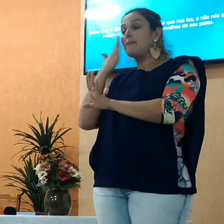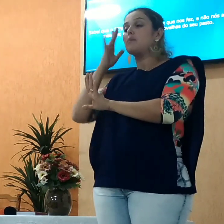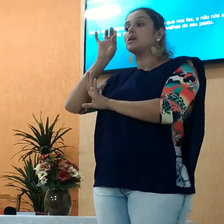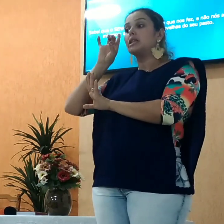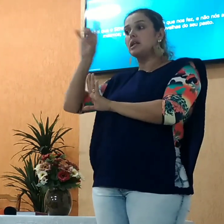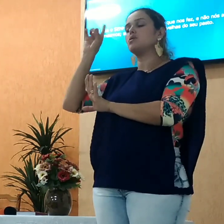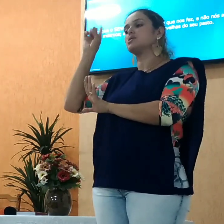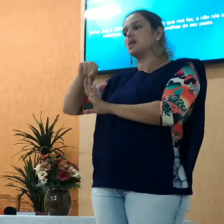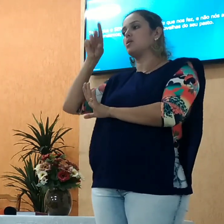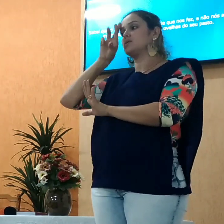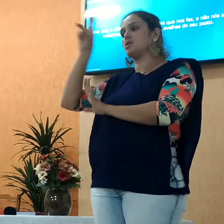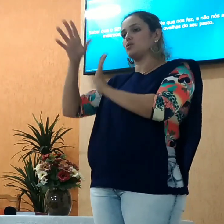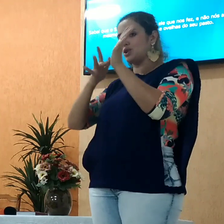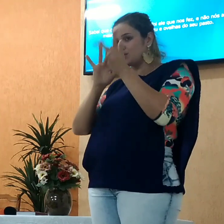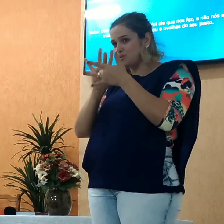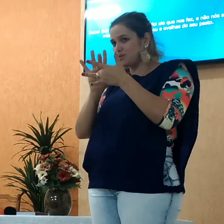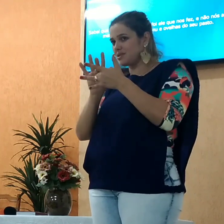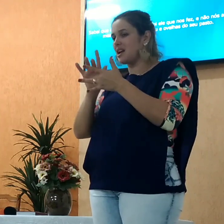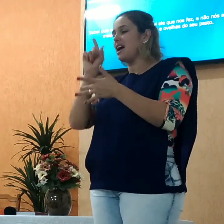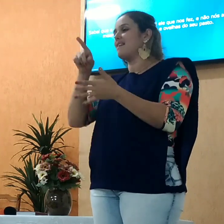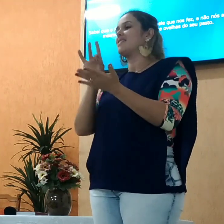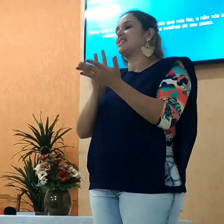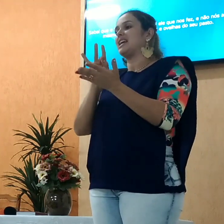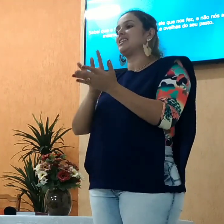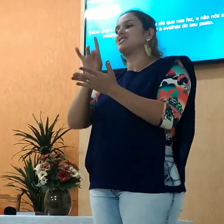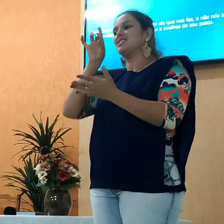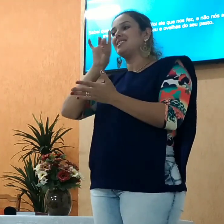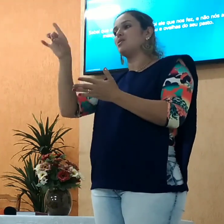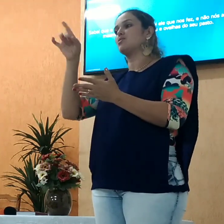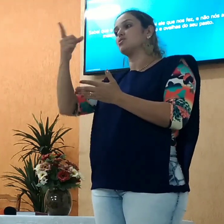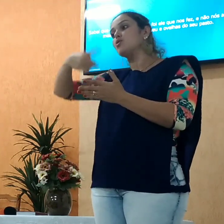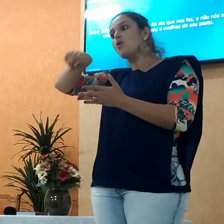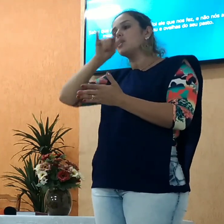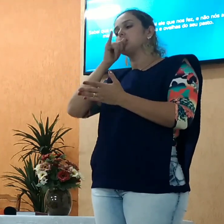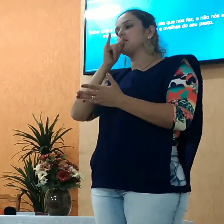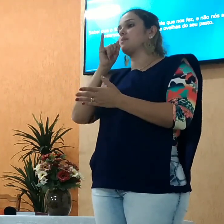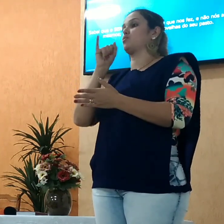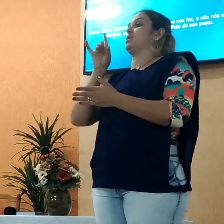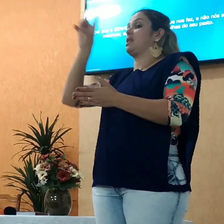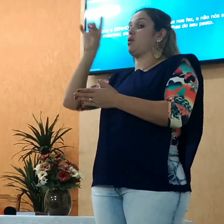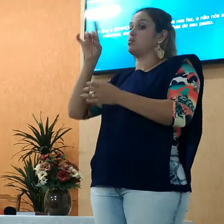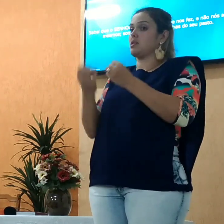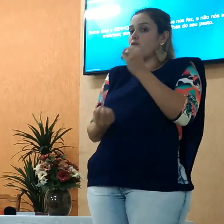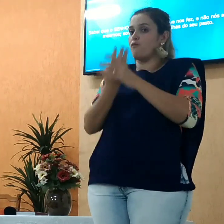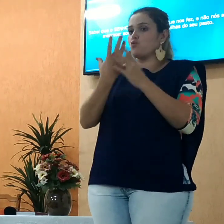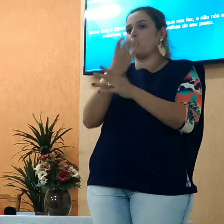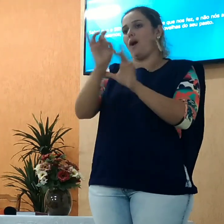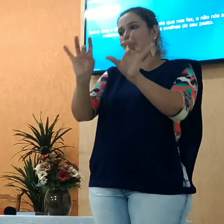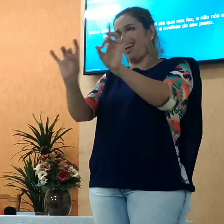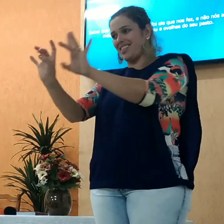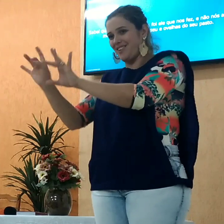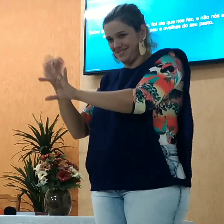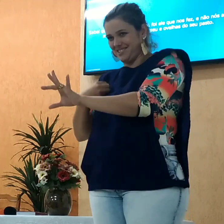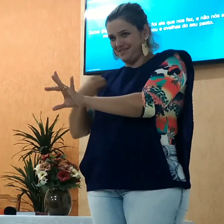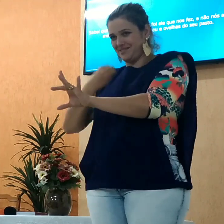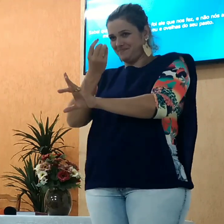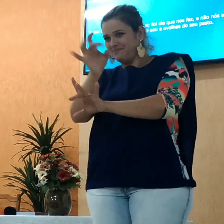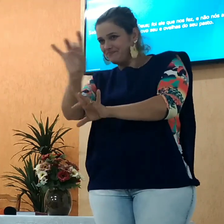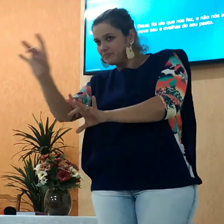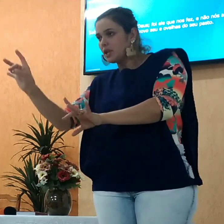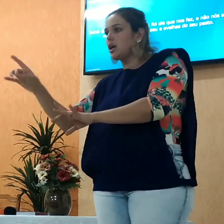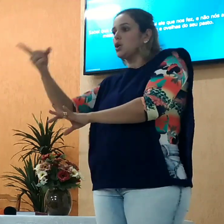Deus, foi Ele quem nos fez, e dele somos o seu povo e rebanho do